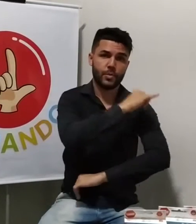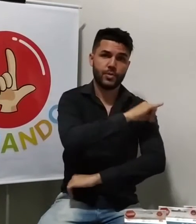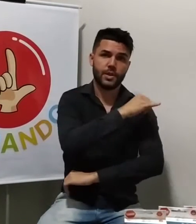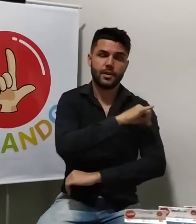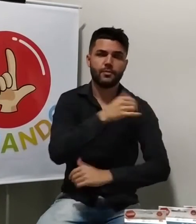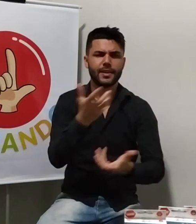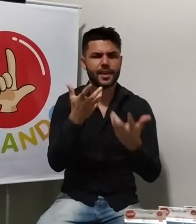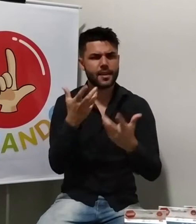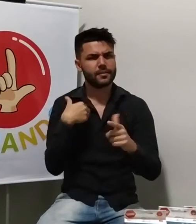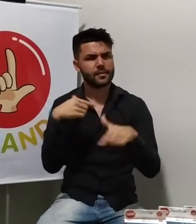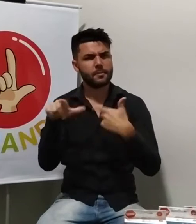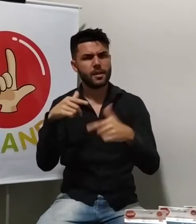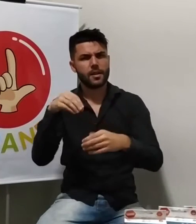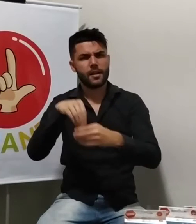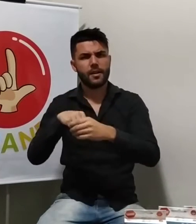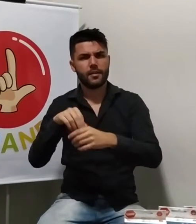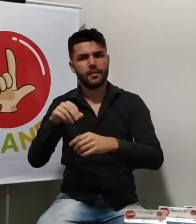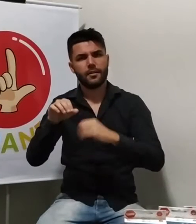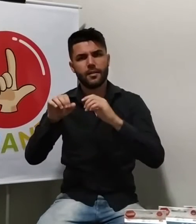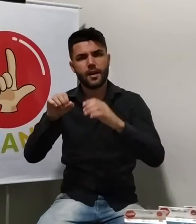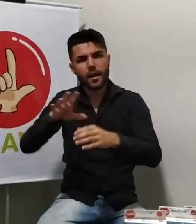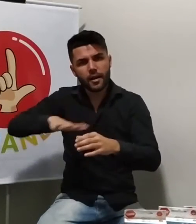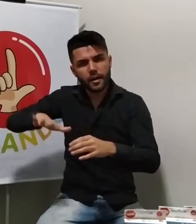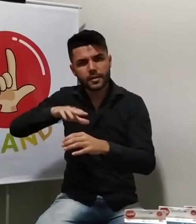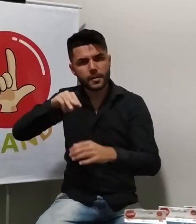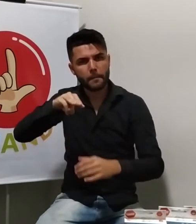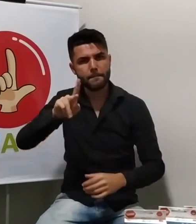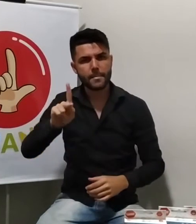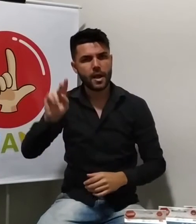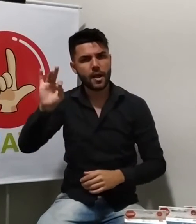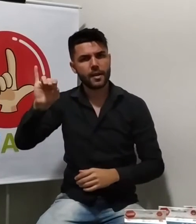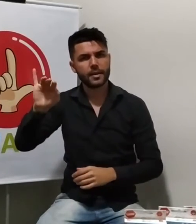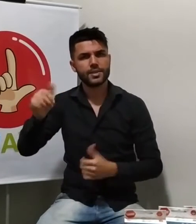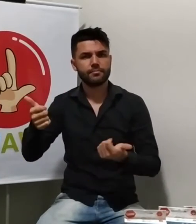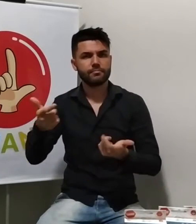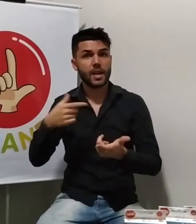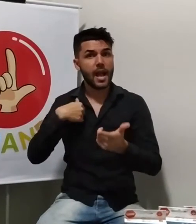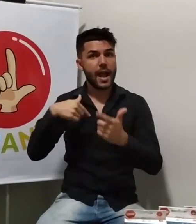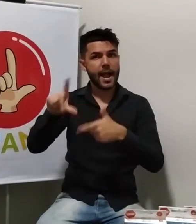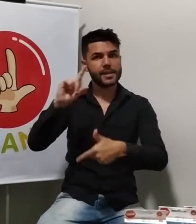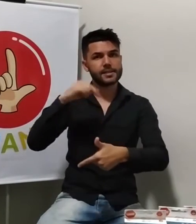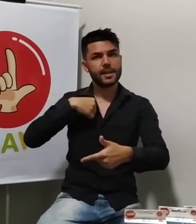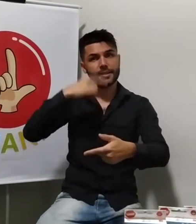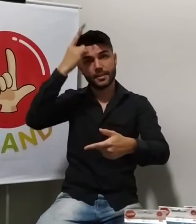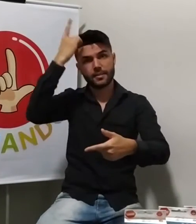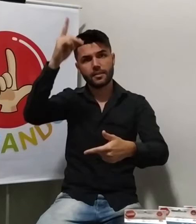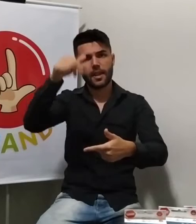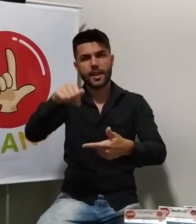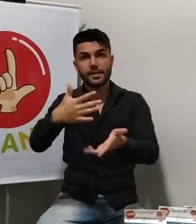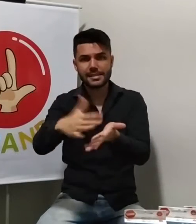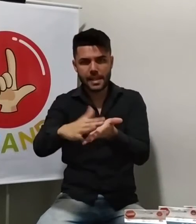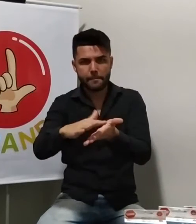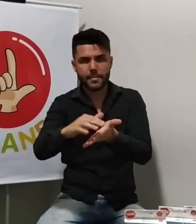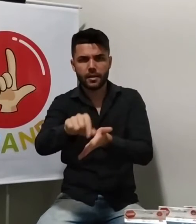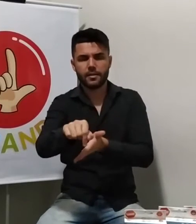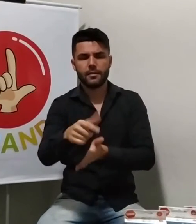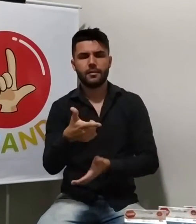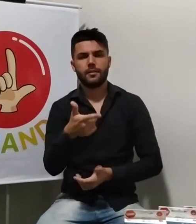invasão de site, o que eu fazia era, publicava, eu não sou hacker, não programo, nem nada. Deixa eu te perguntar, qual era a sua fonte, então? Sempre gostei muito